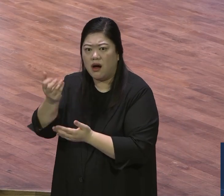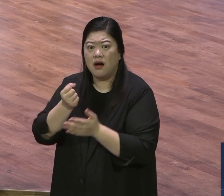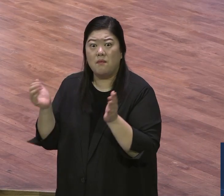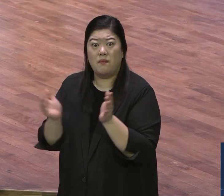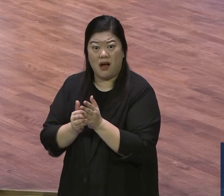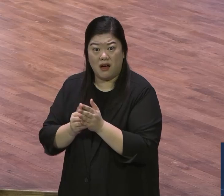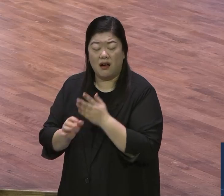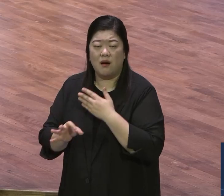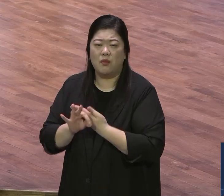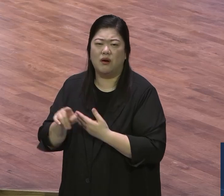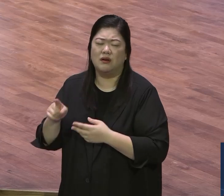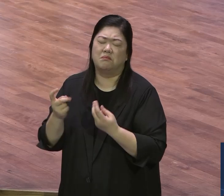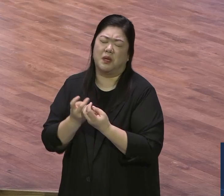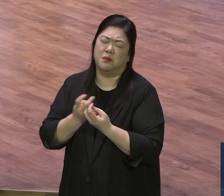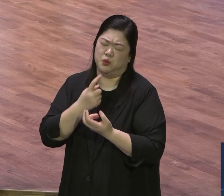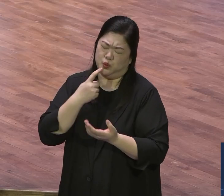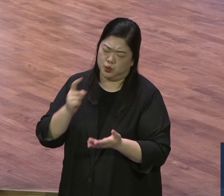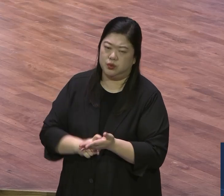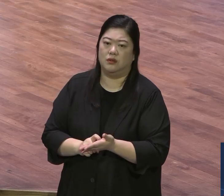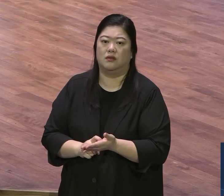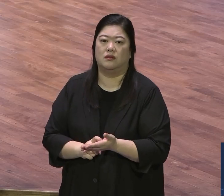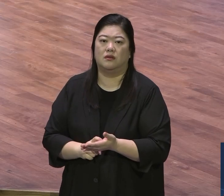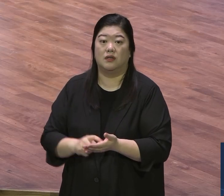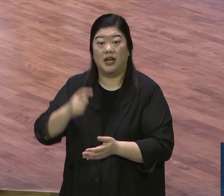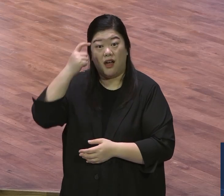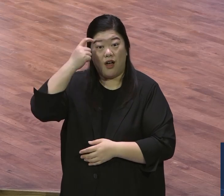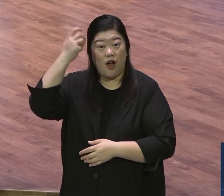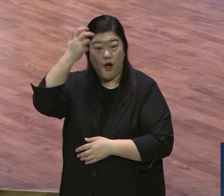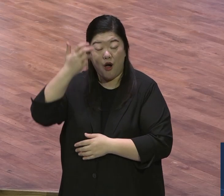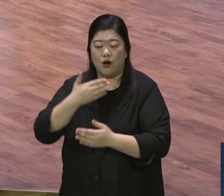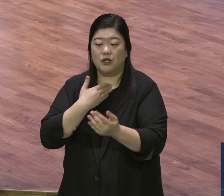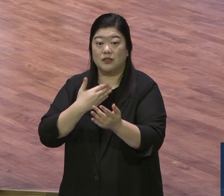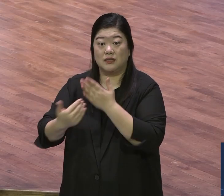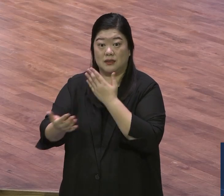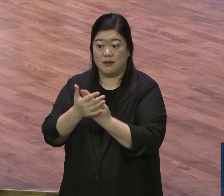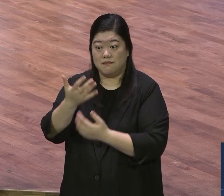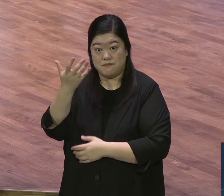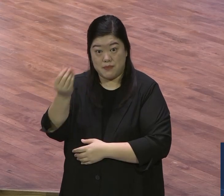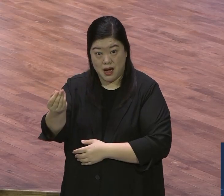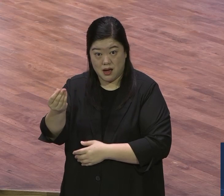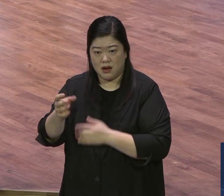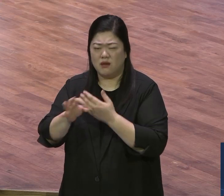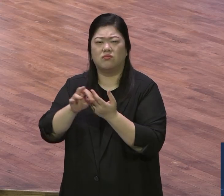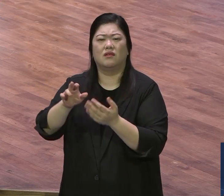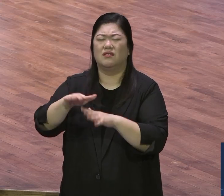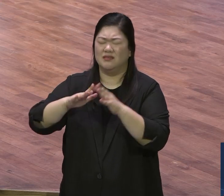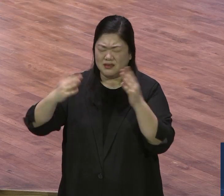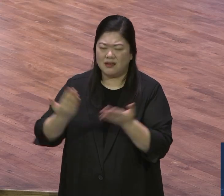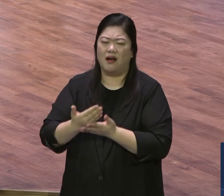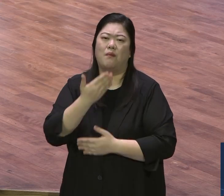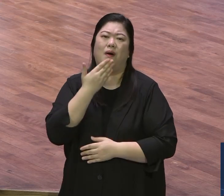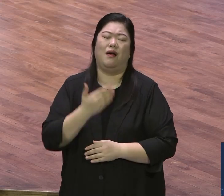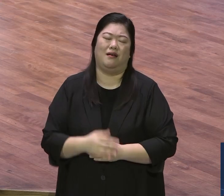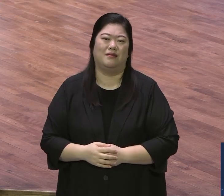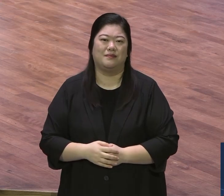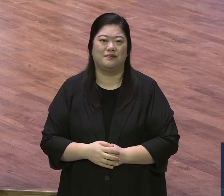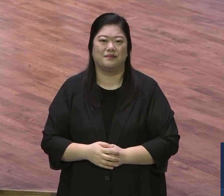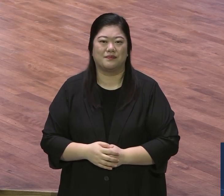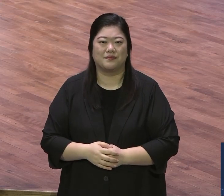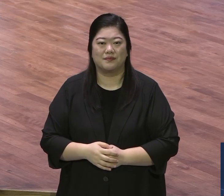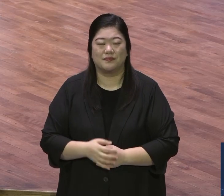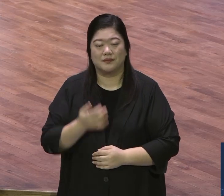영적인 체험을 못해서 그래요 영교성도 여러분 이제